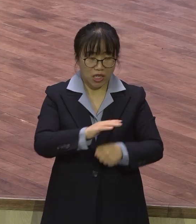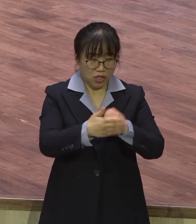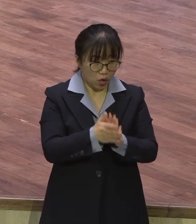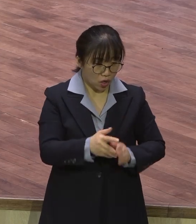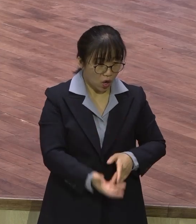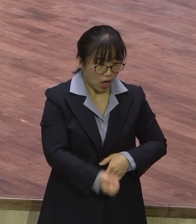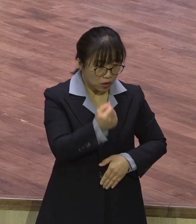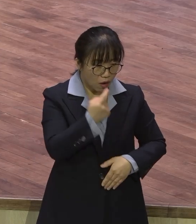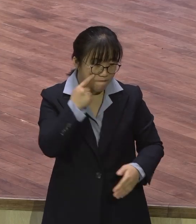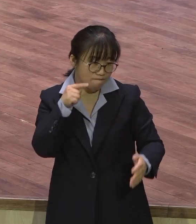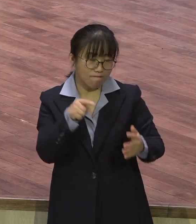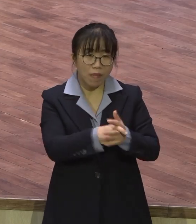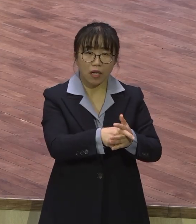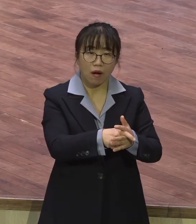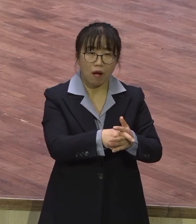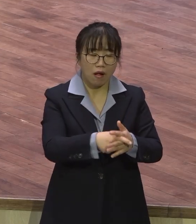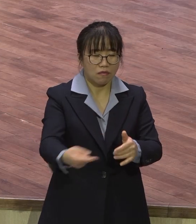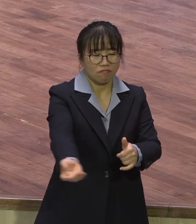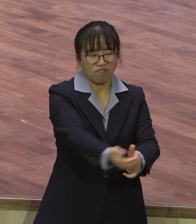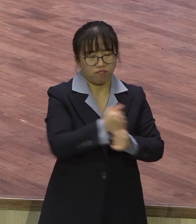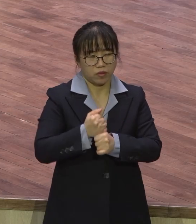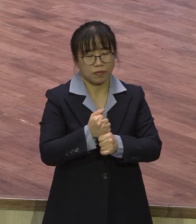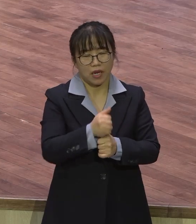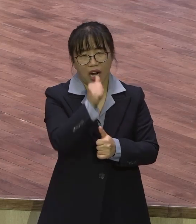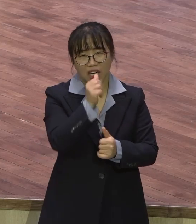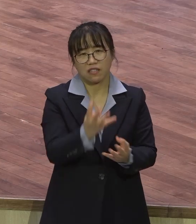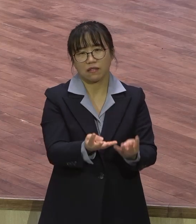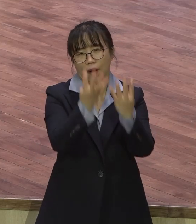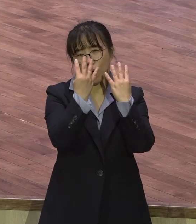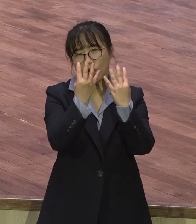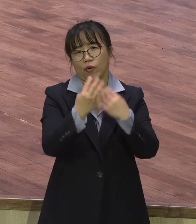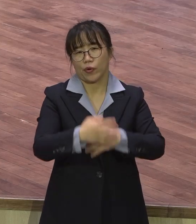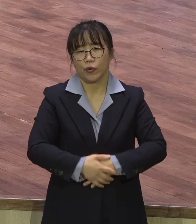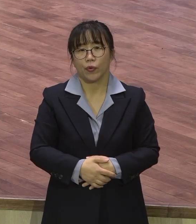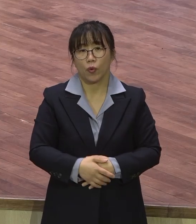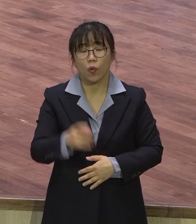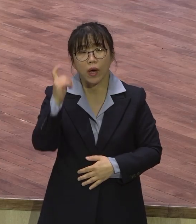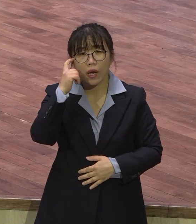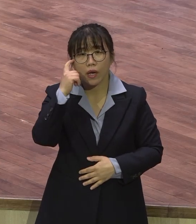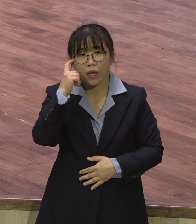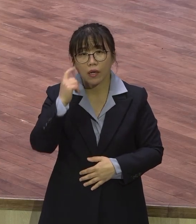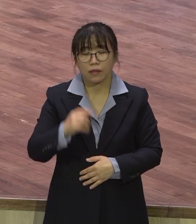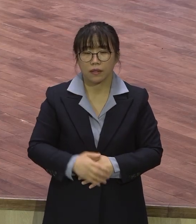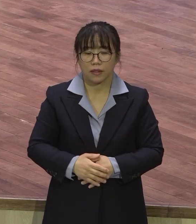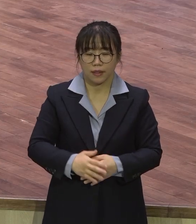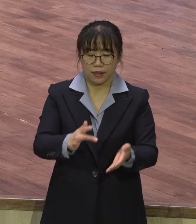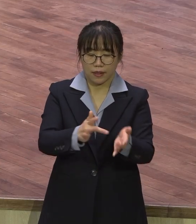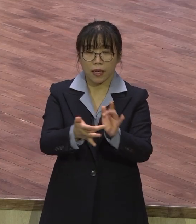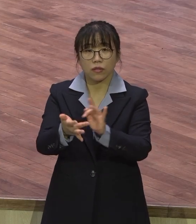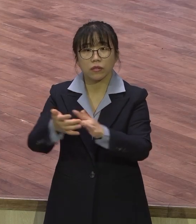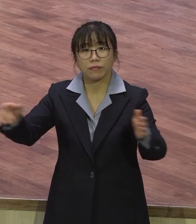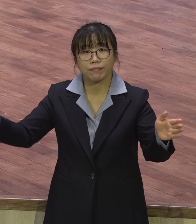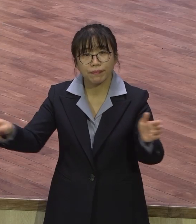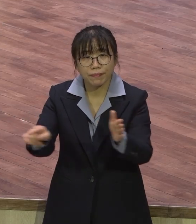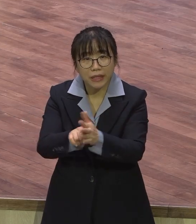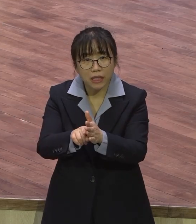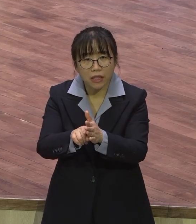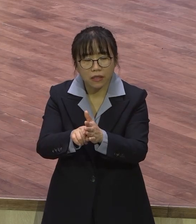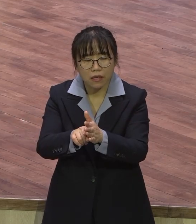하나만으로 그냥 완전히 감옥으로 왜 그래요 예수 믿는다 그럴